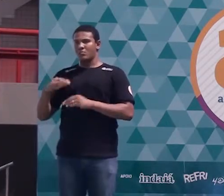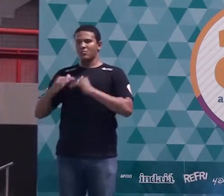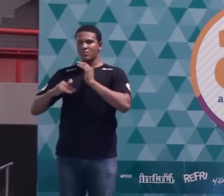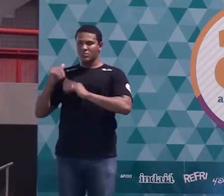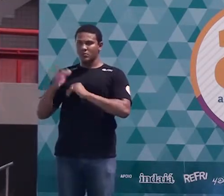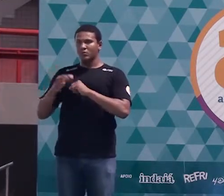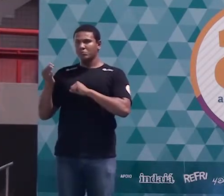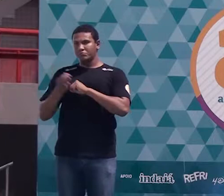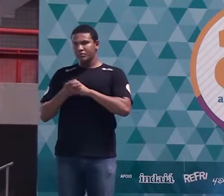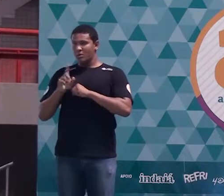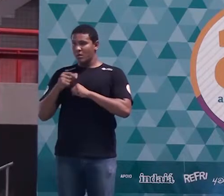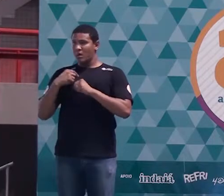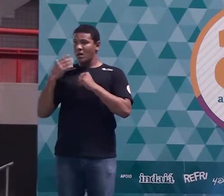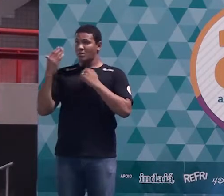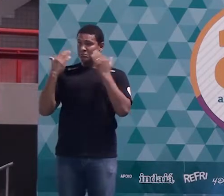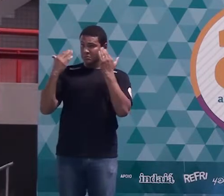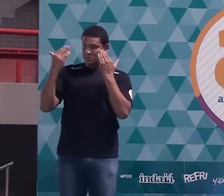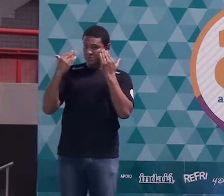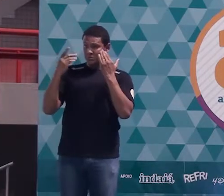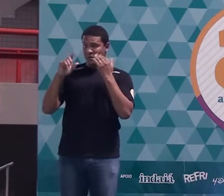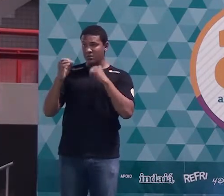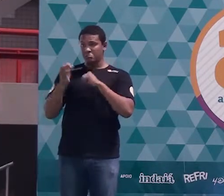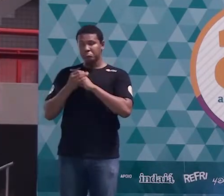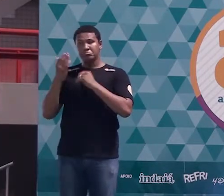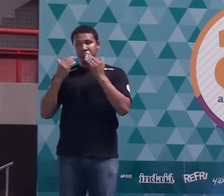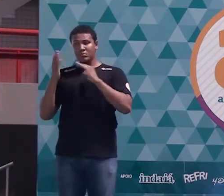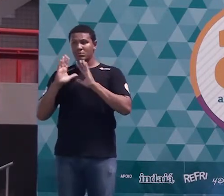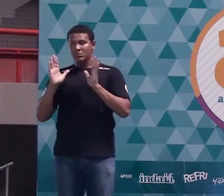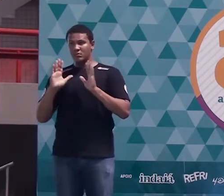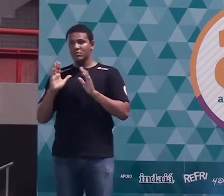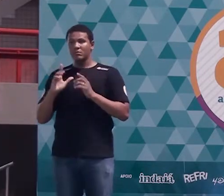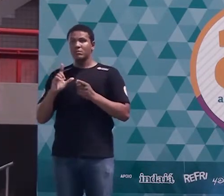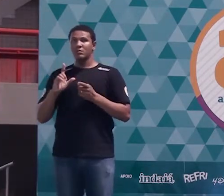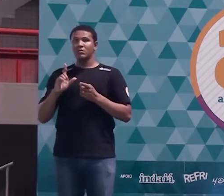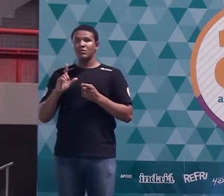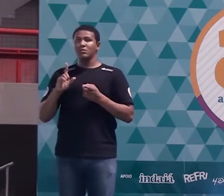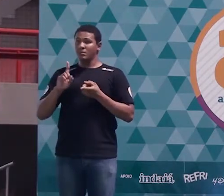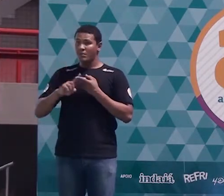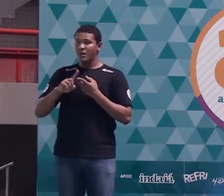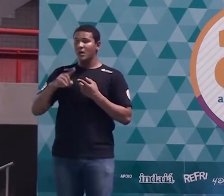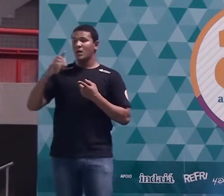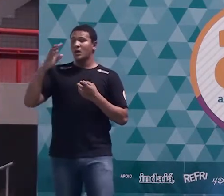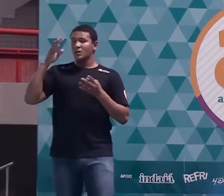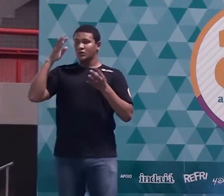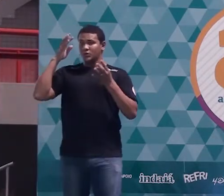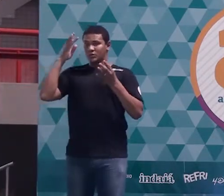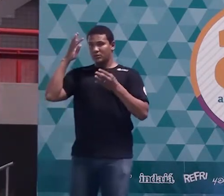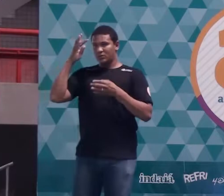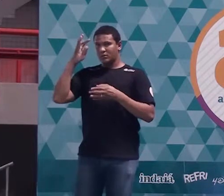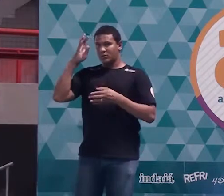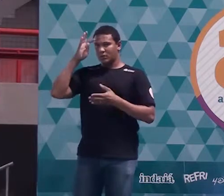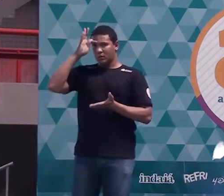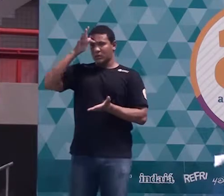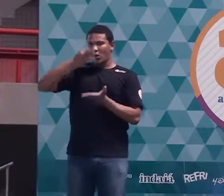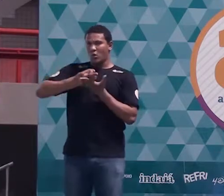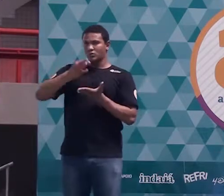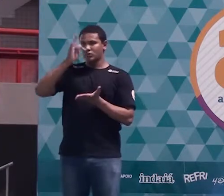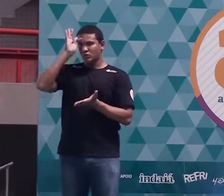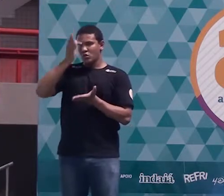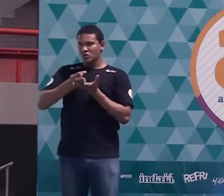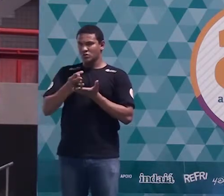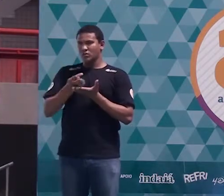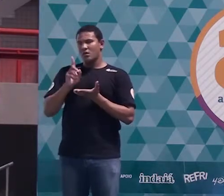terminei psicanálise, sou psicanalista. Eu terminei também teologia, sou teólogo. Mas não sou